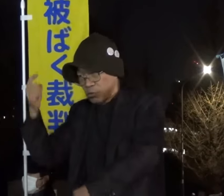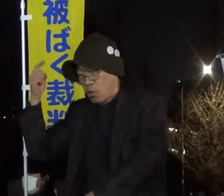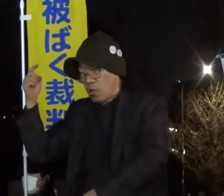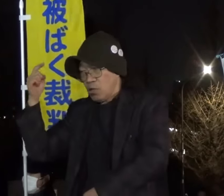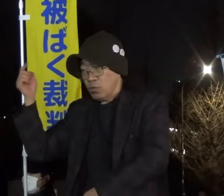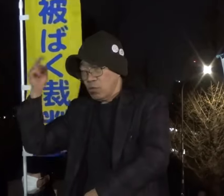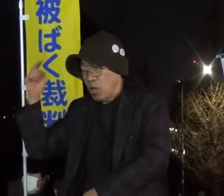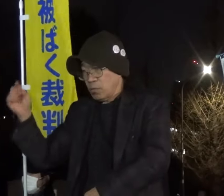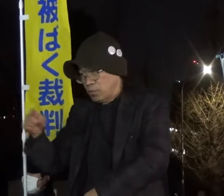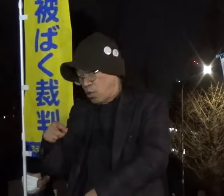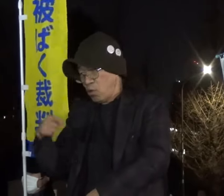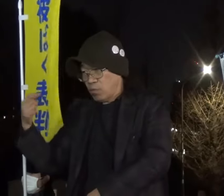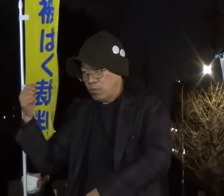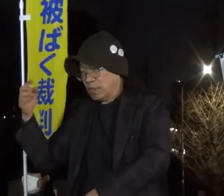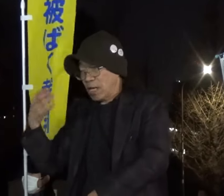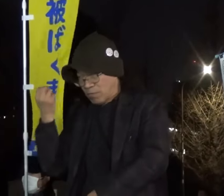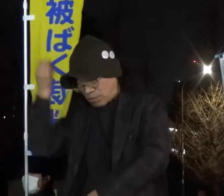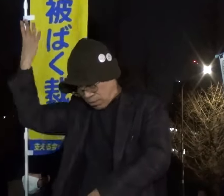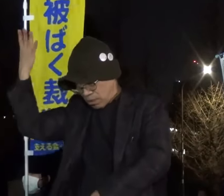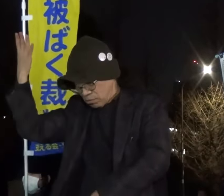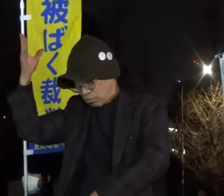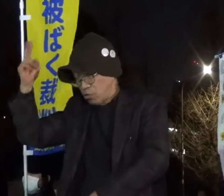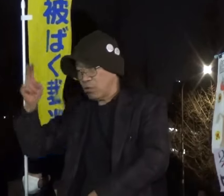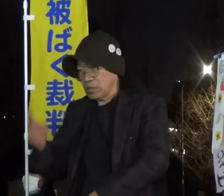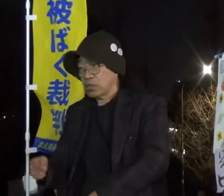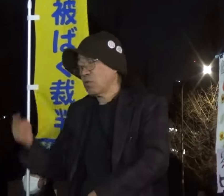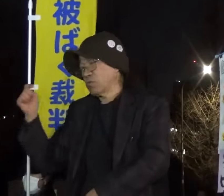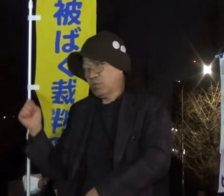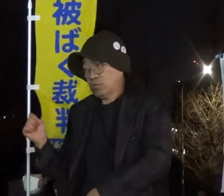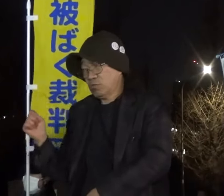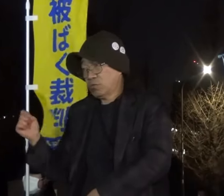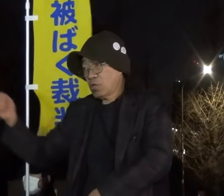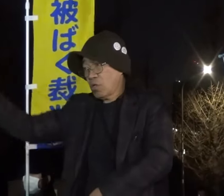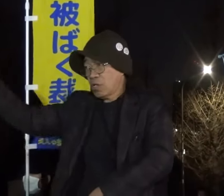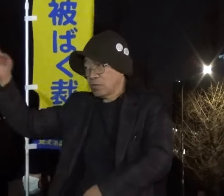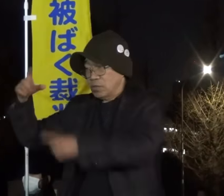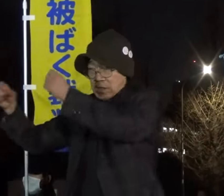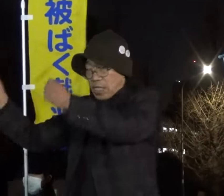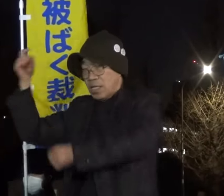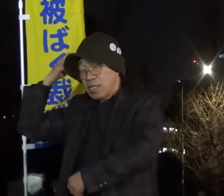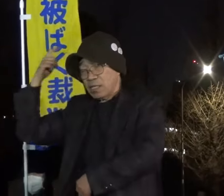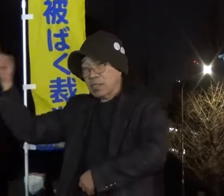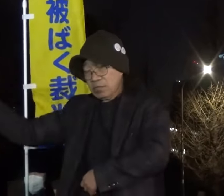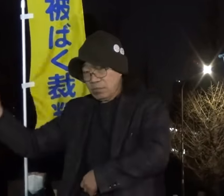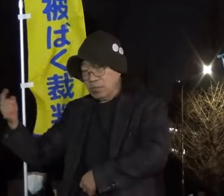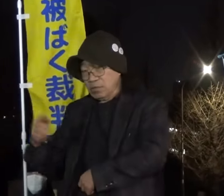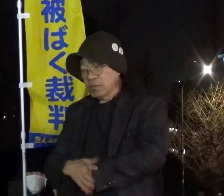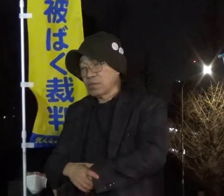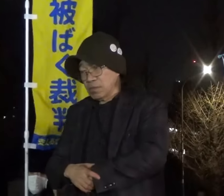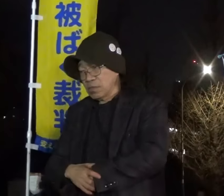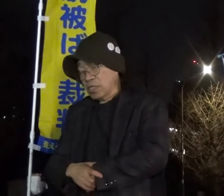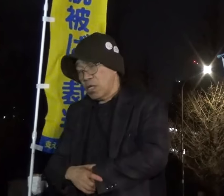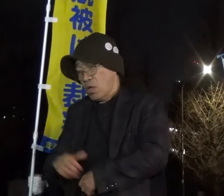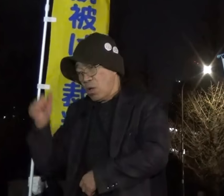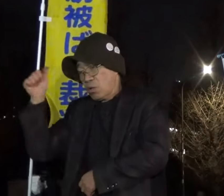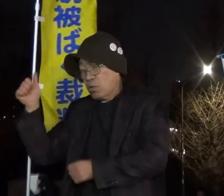らなわけですね。そういう意味ではこの5年目を迎える